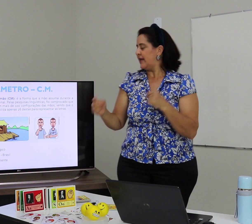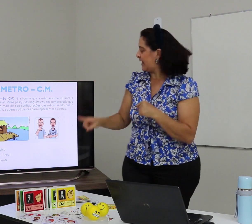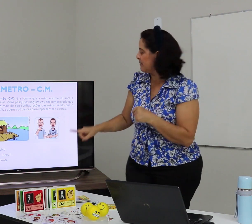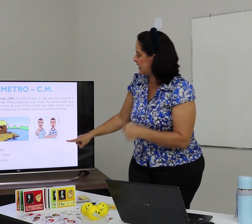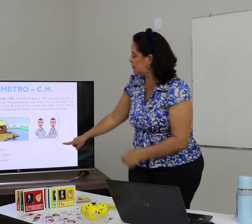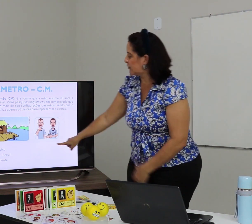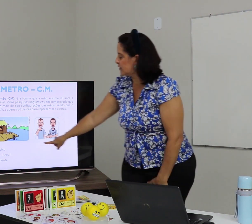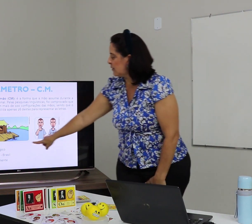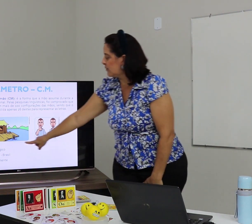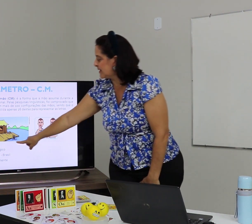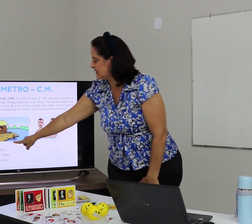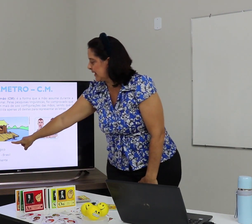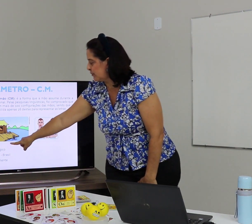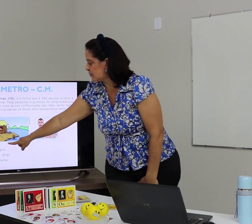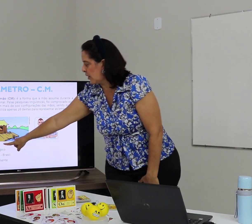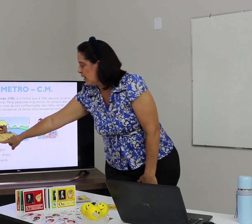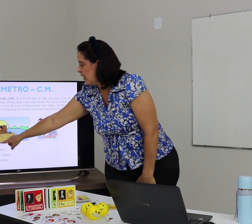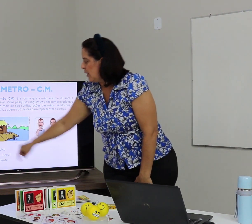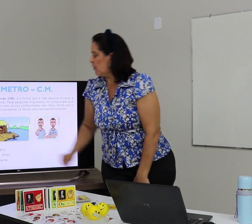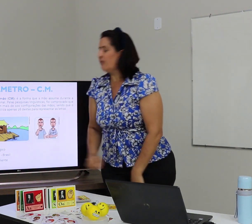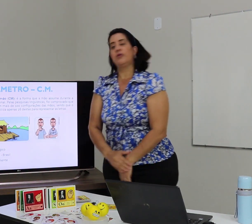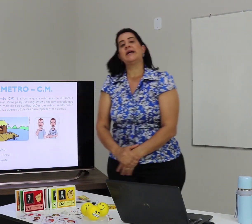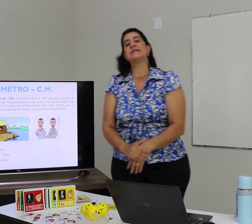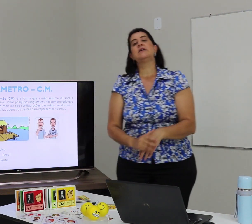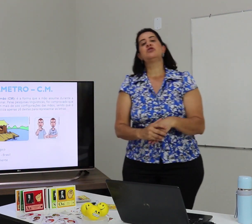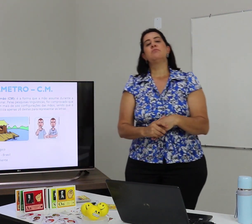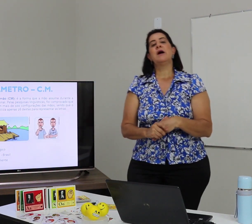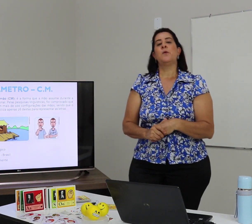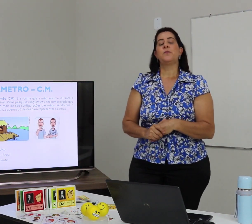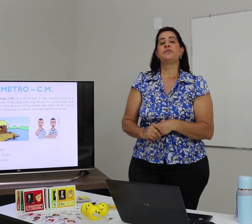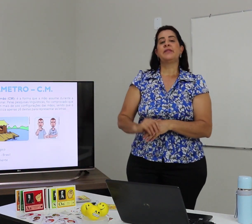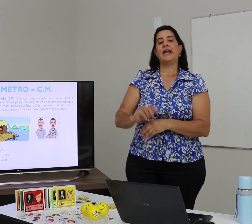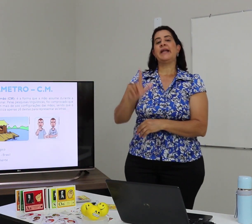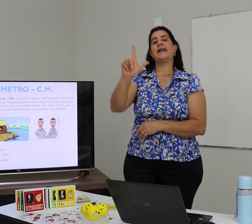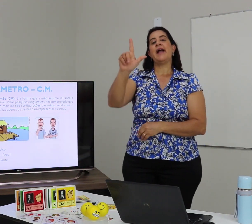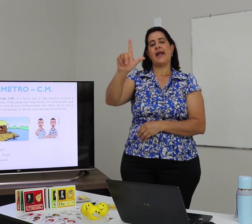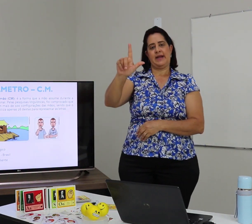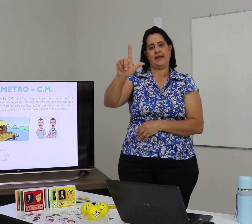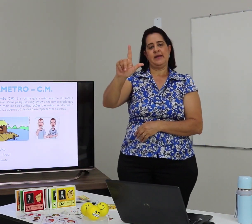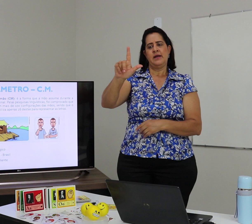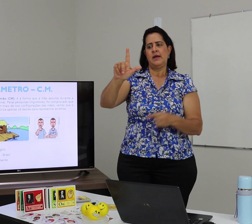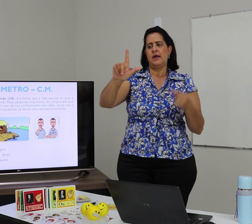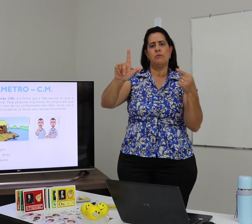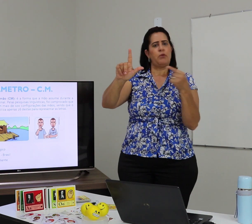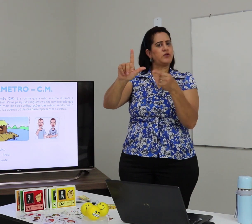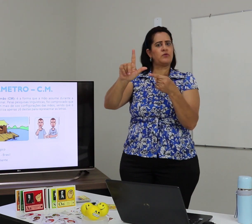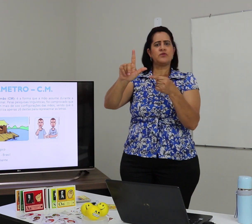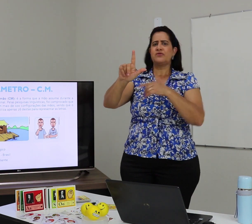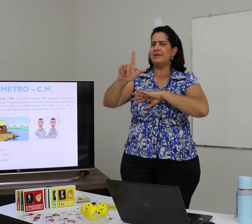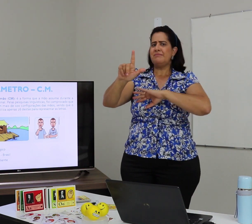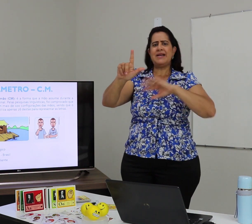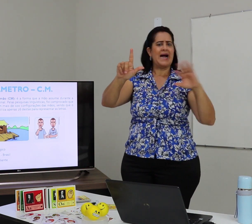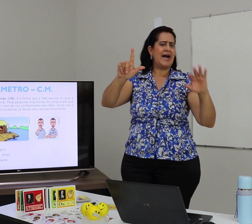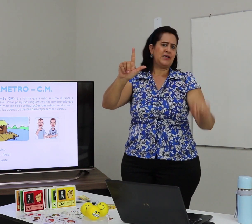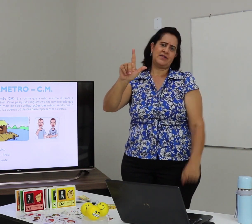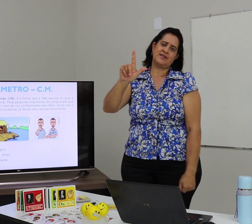aqui embaixo eu trouxe alguns exemplos. Ó, configuração de mão na letra L. Posso construir milhares de